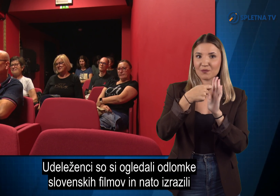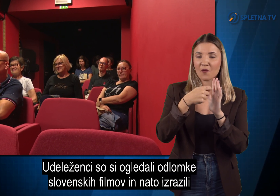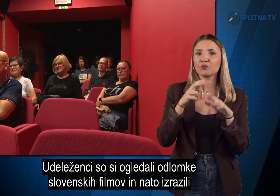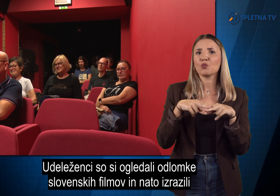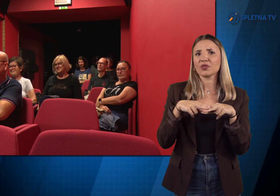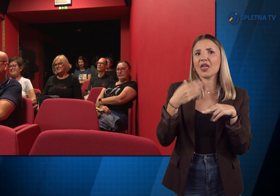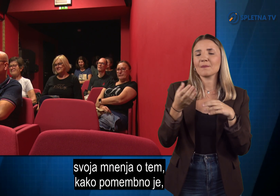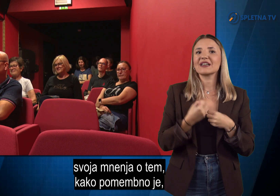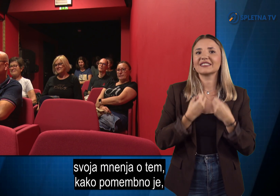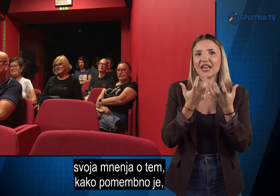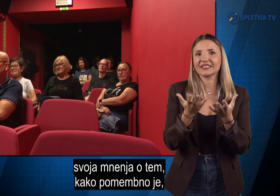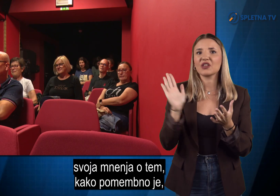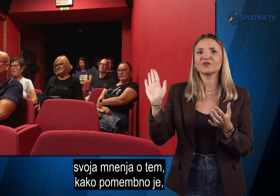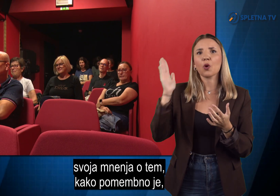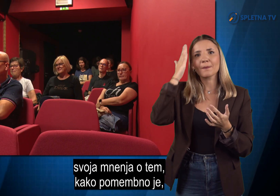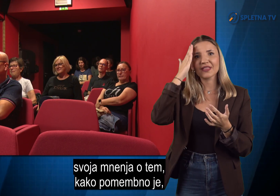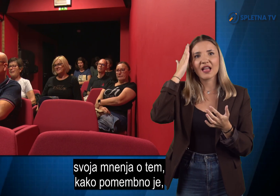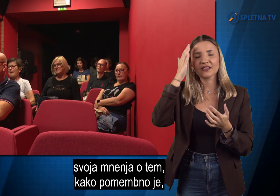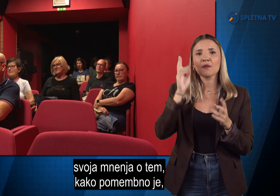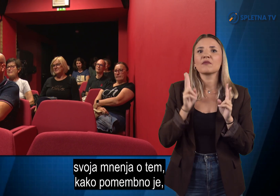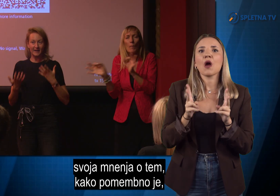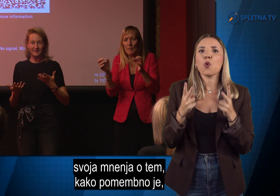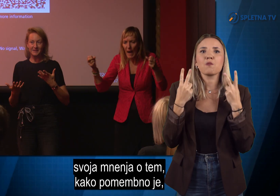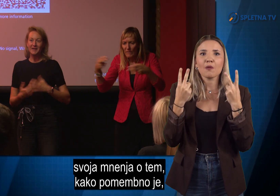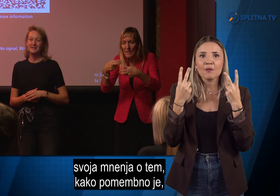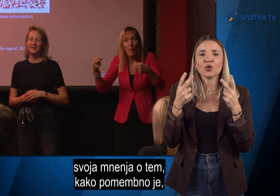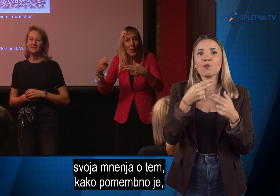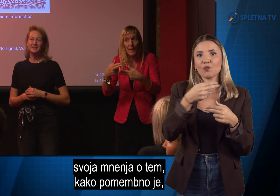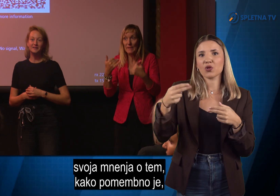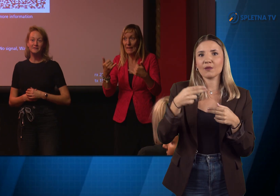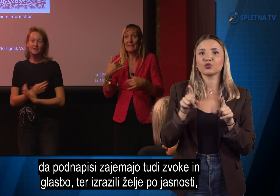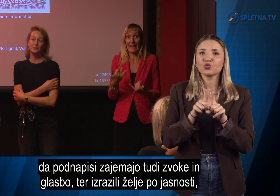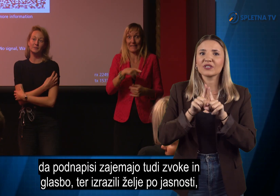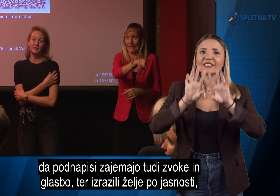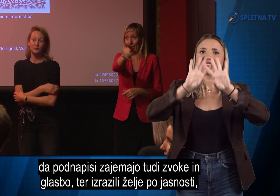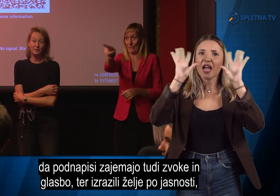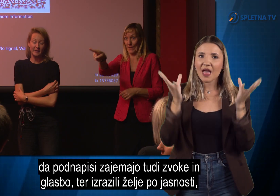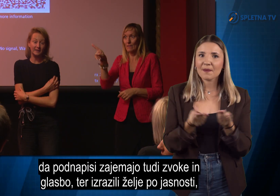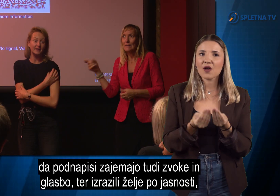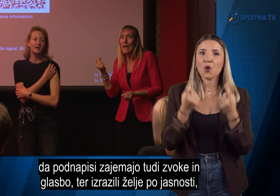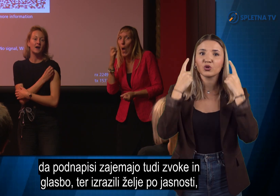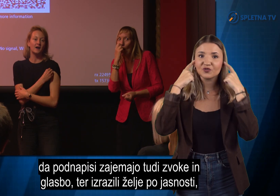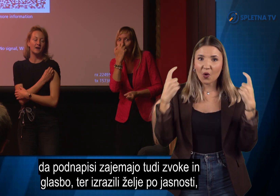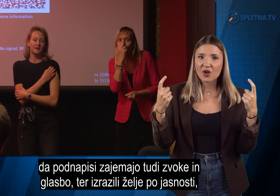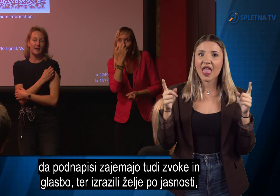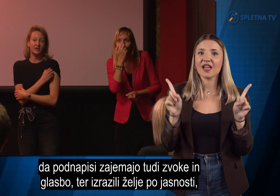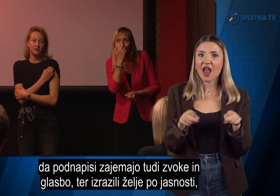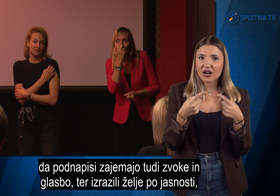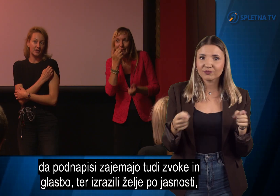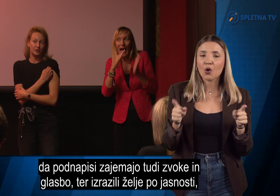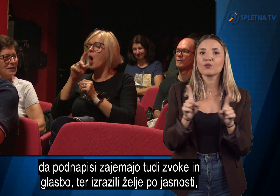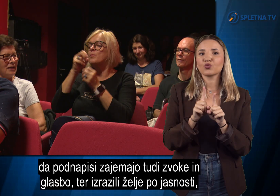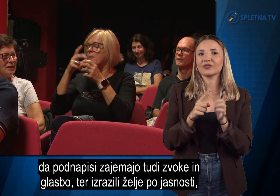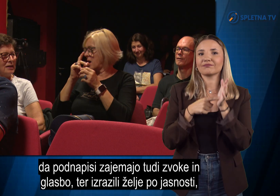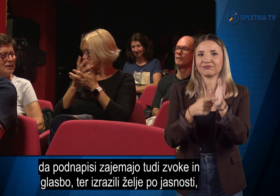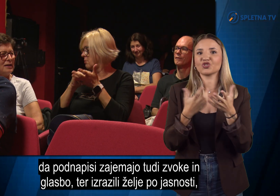odlomke slovenskih filmov in nato izrazili svoja mnenja o tem, kako pomembno je, da podnapisi